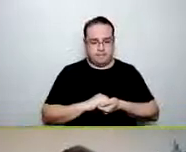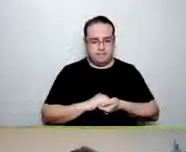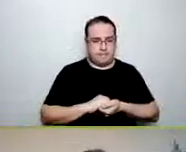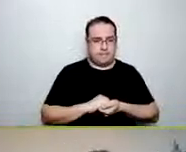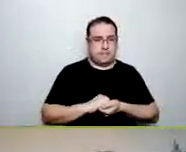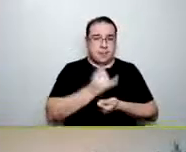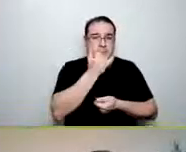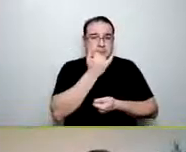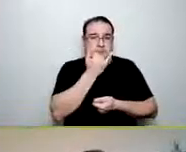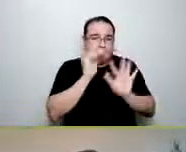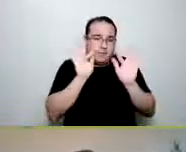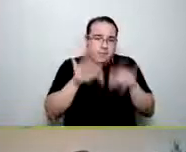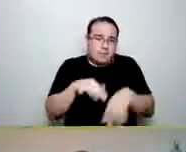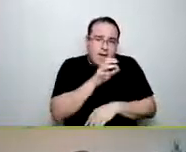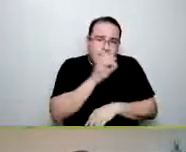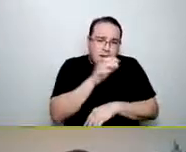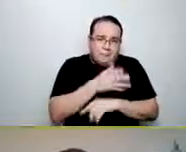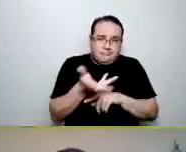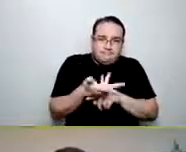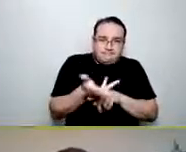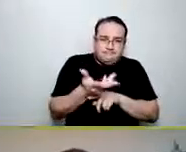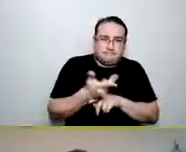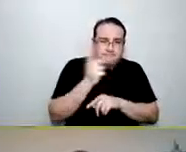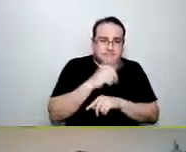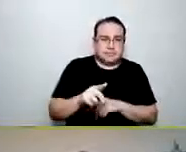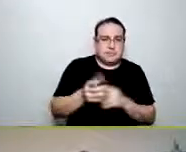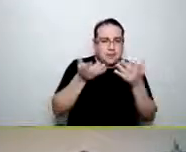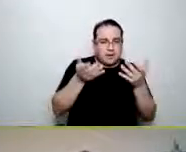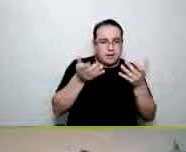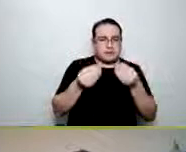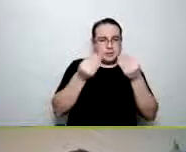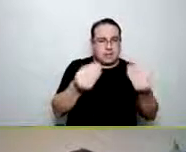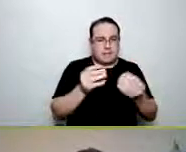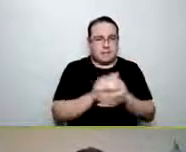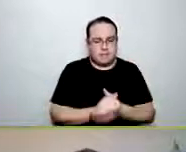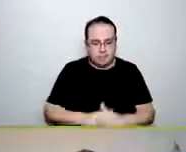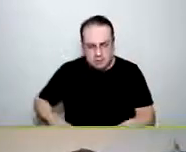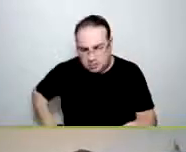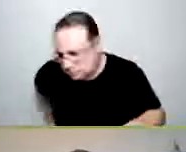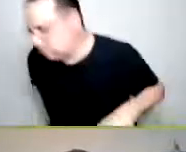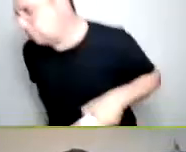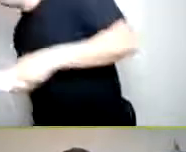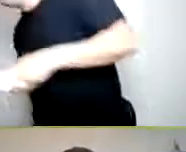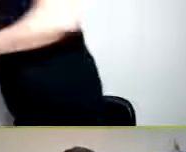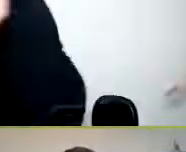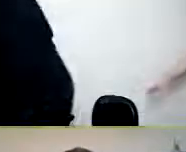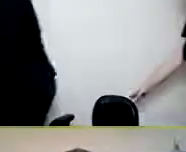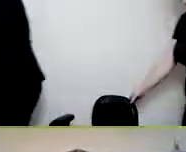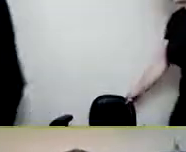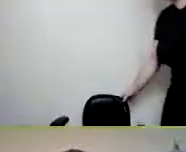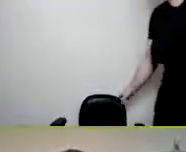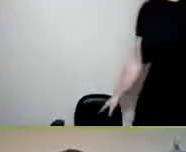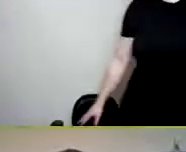Desculpe que no final eu corri um pouquinho, mas eu espero que eu consegui dar uma visão geral de que é